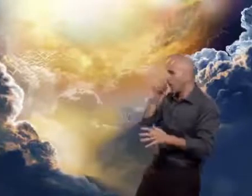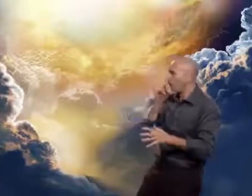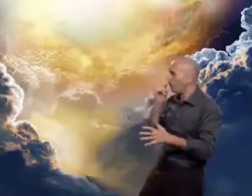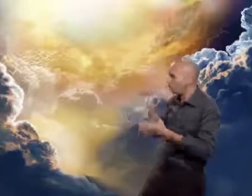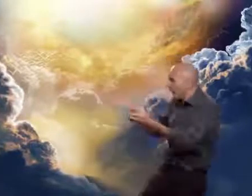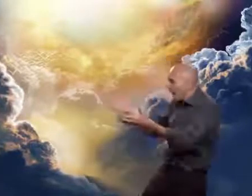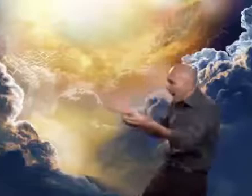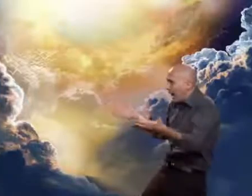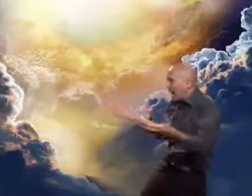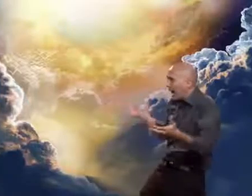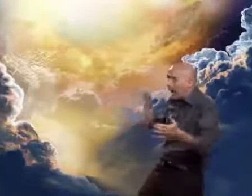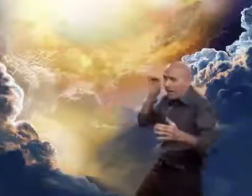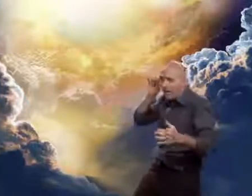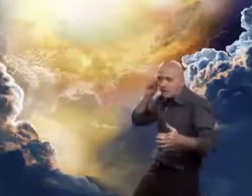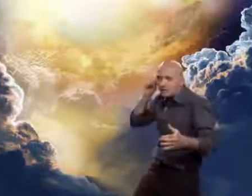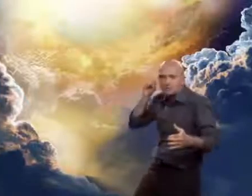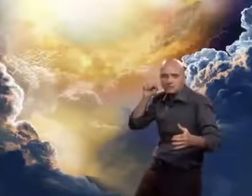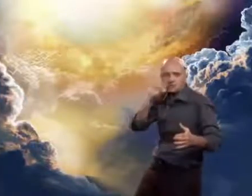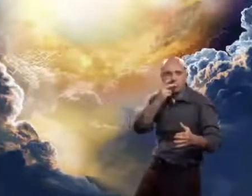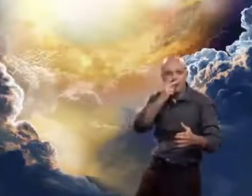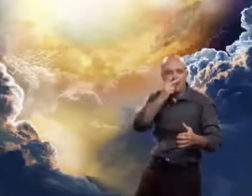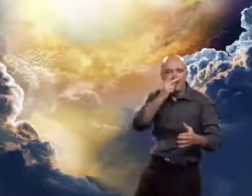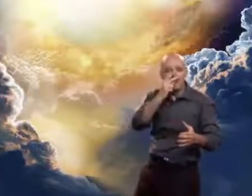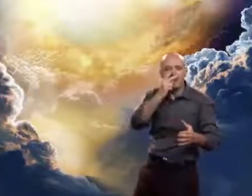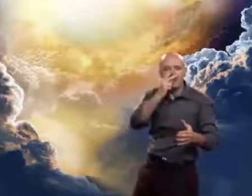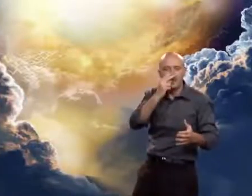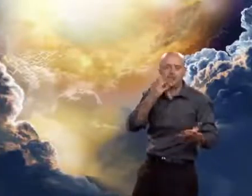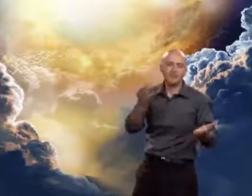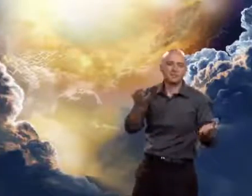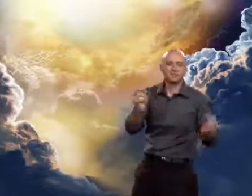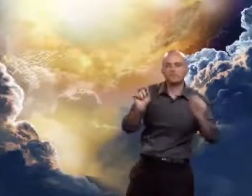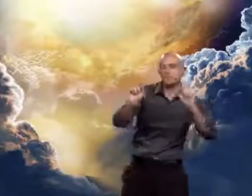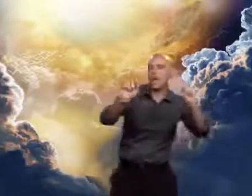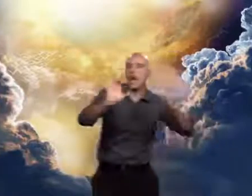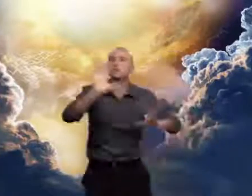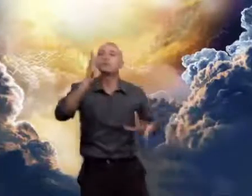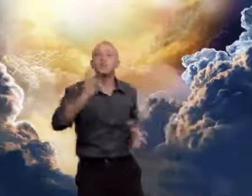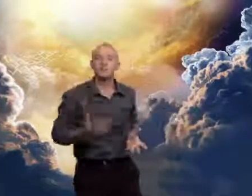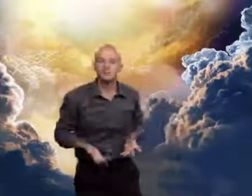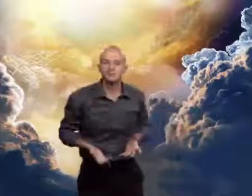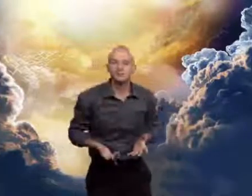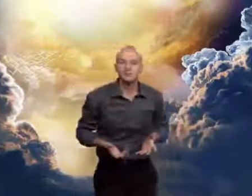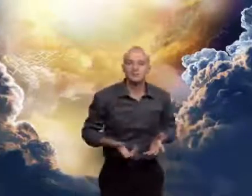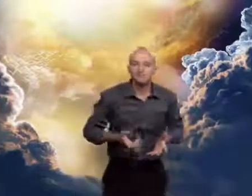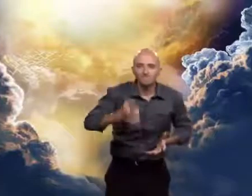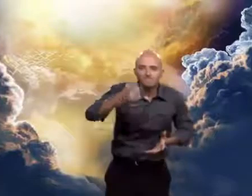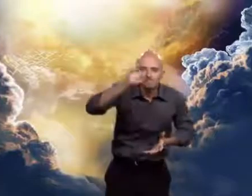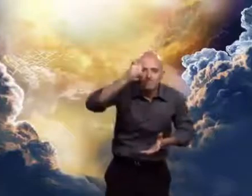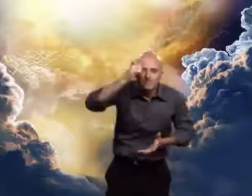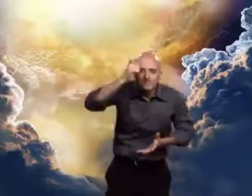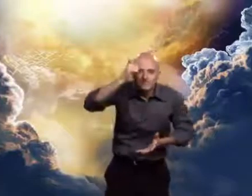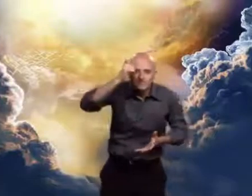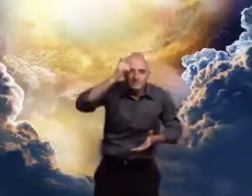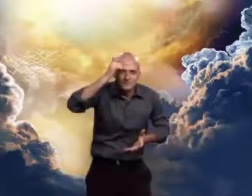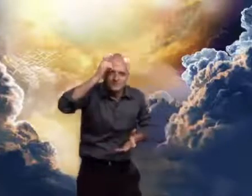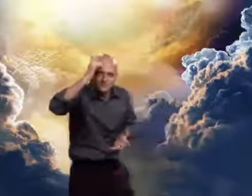Criador no mesmo nível em que eles próprios estão. É verdade que os resultados de fraudes muitas vezes são